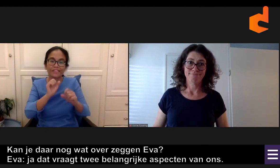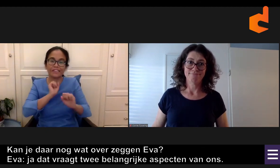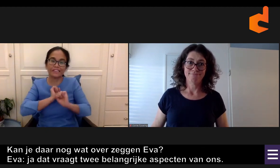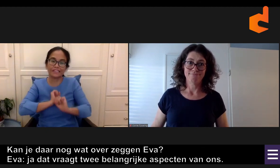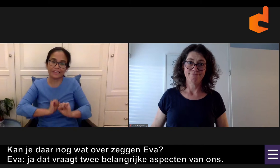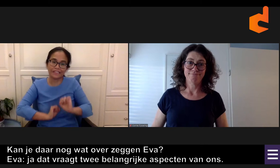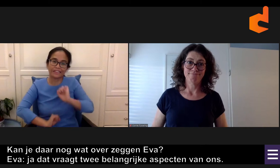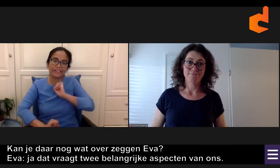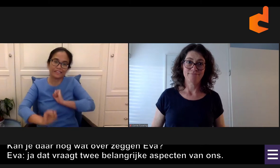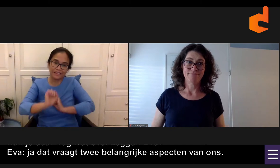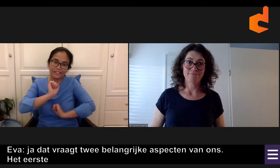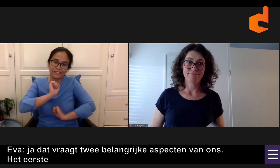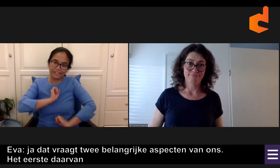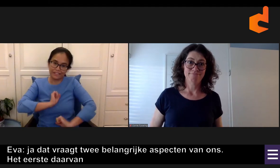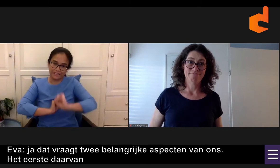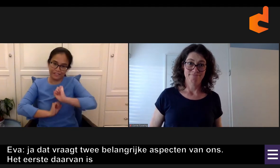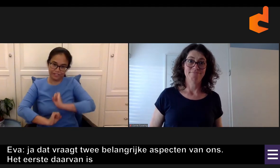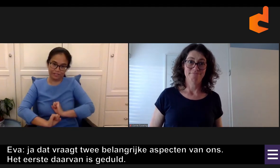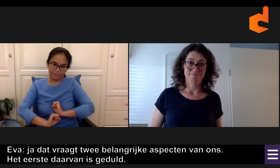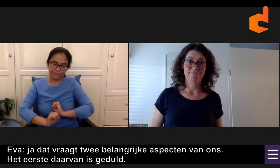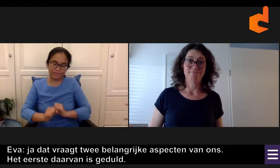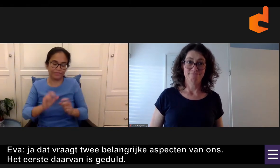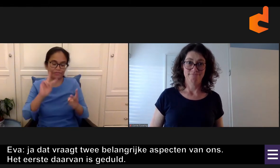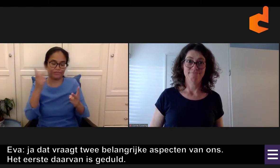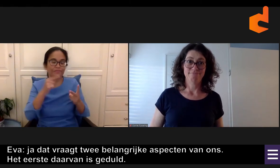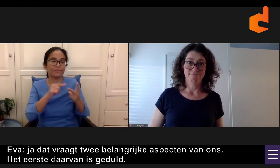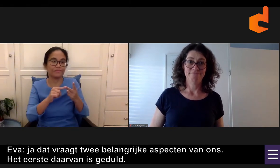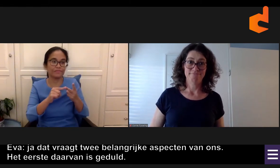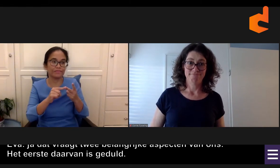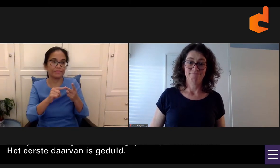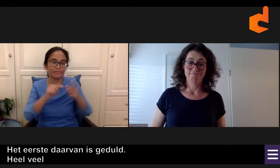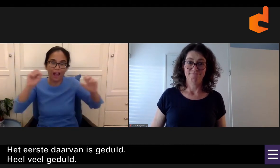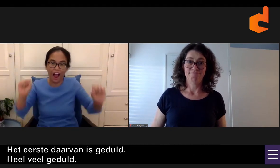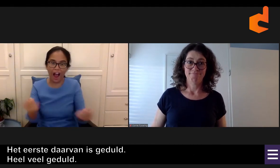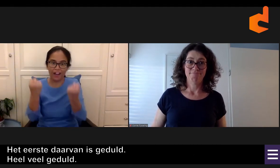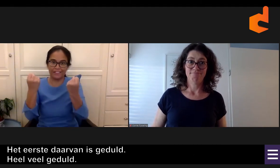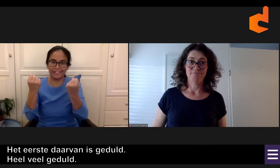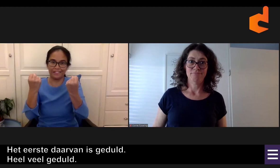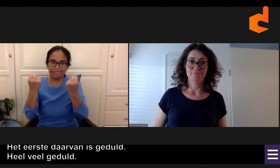Het eerste daarvan is geduld. Heel veel geduld. En het andere is